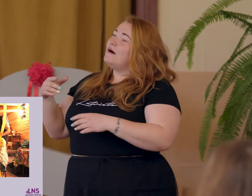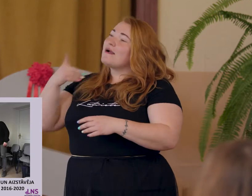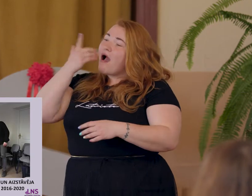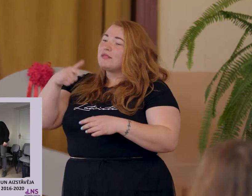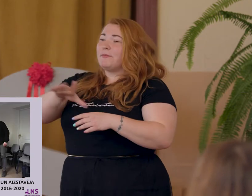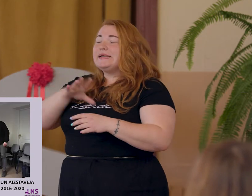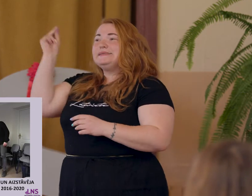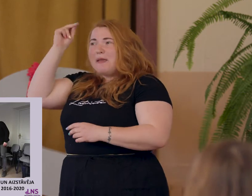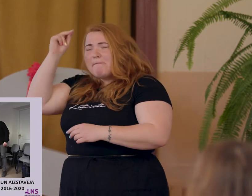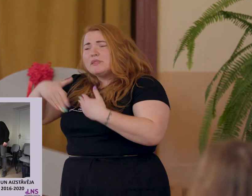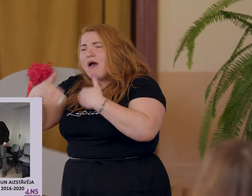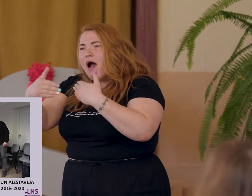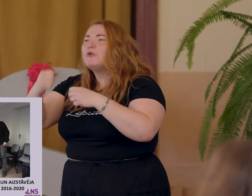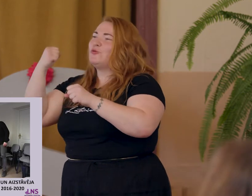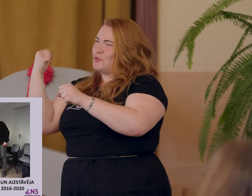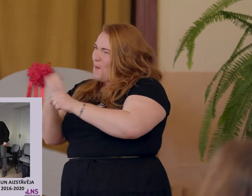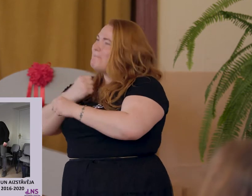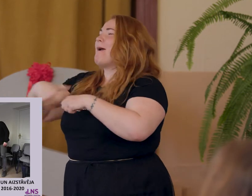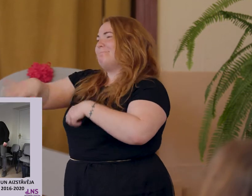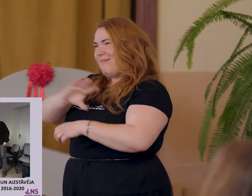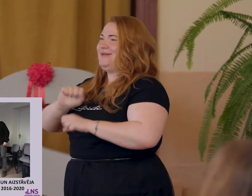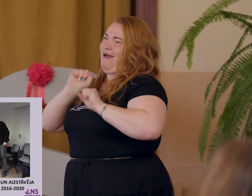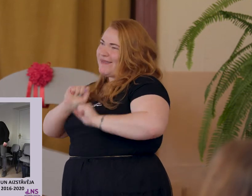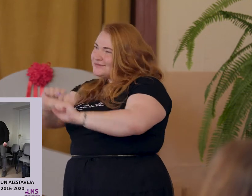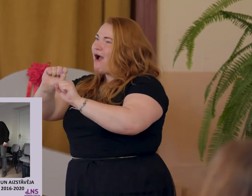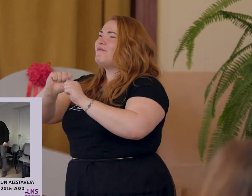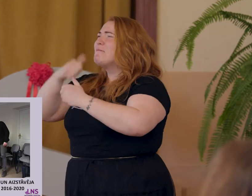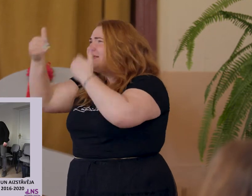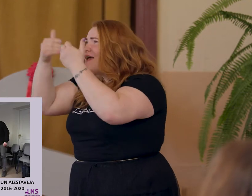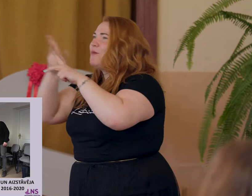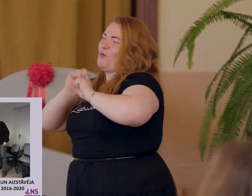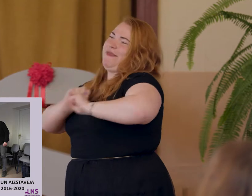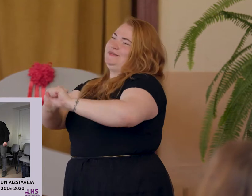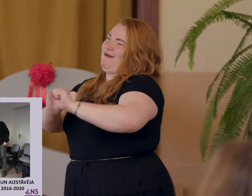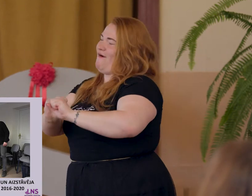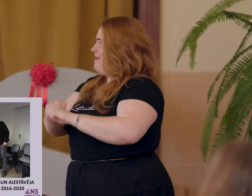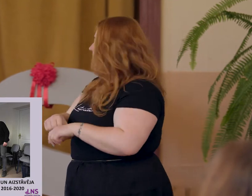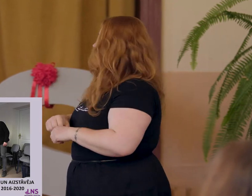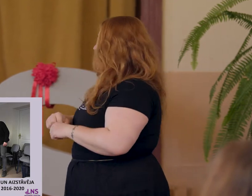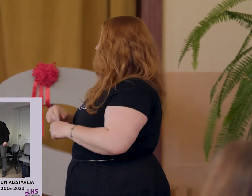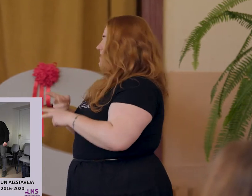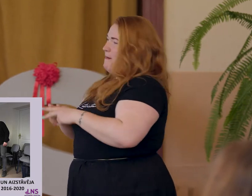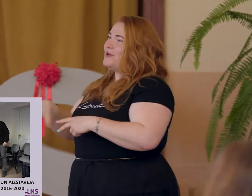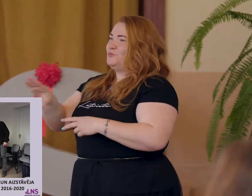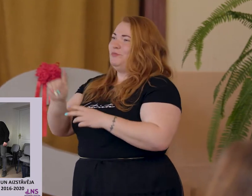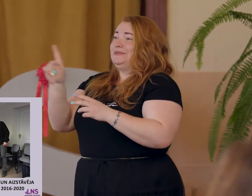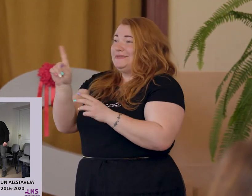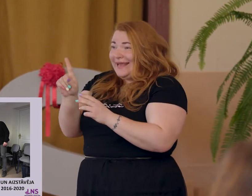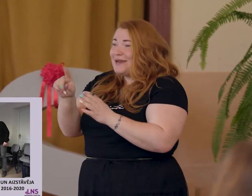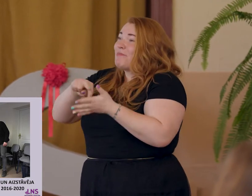Un arī jaunieši, kad mums bija seminārs, un tomēr mēs arī aizstāvējam tā kā